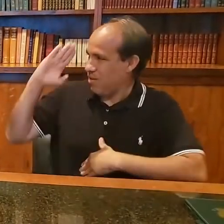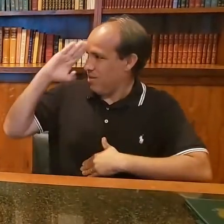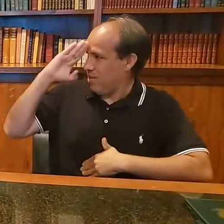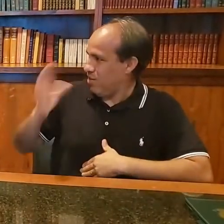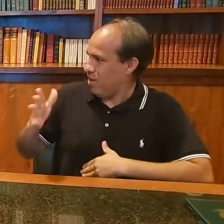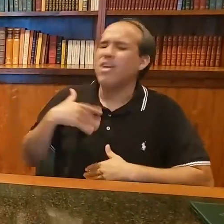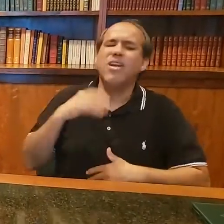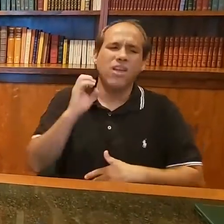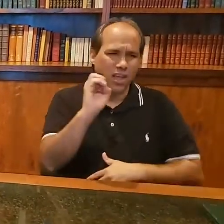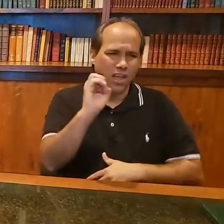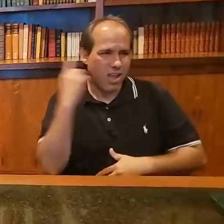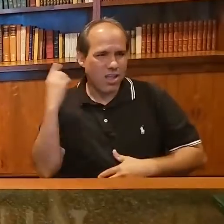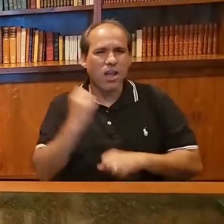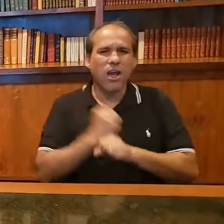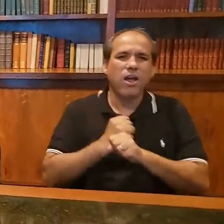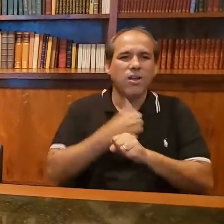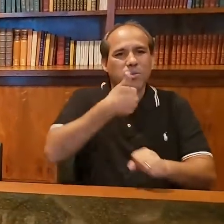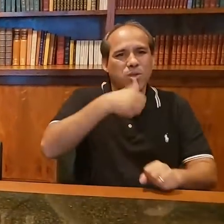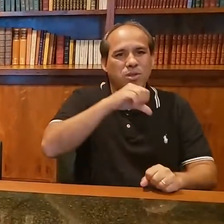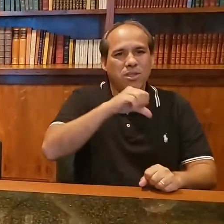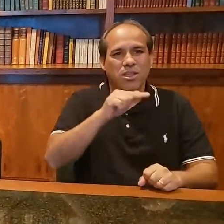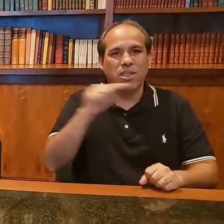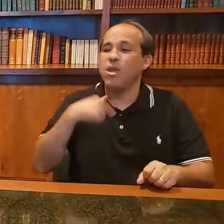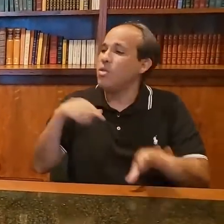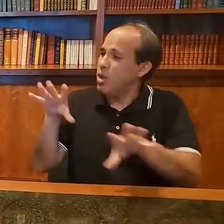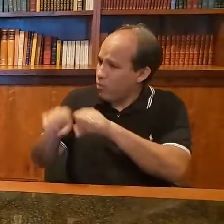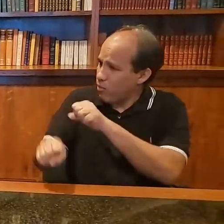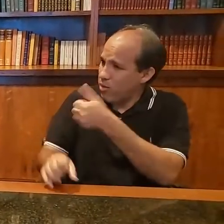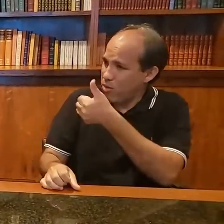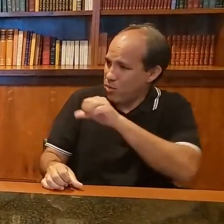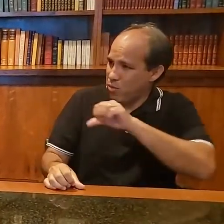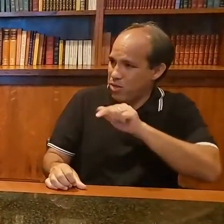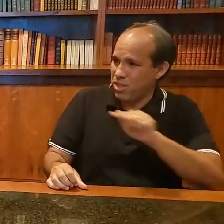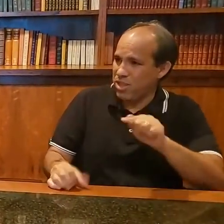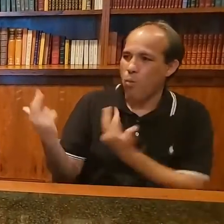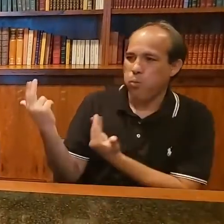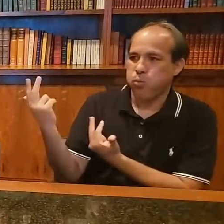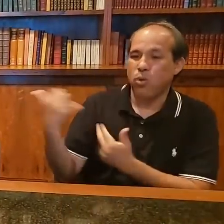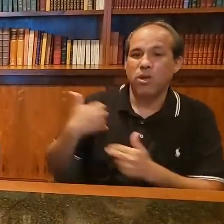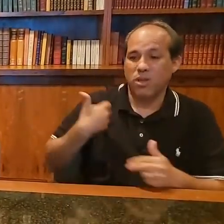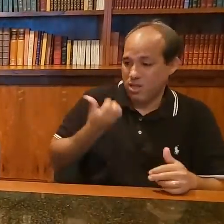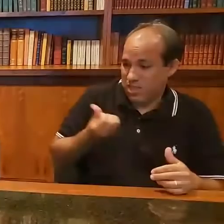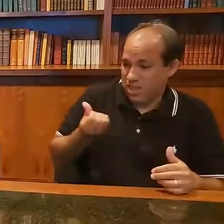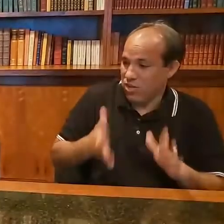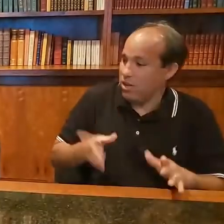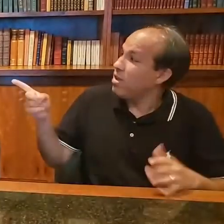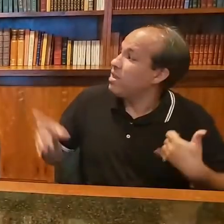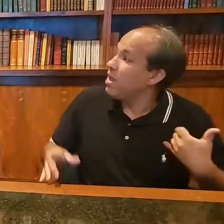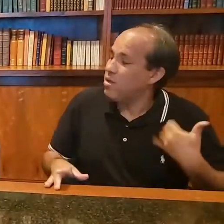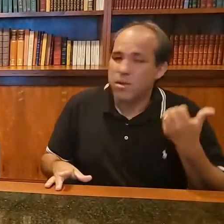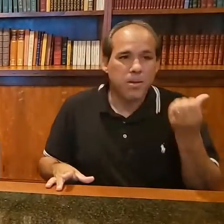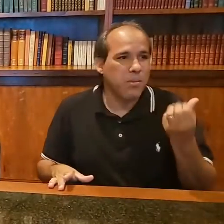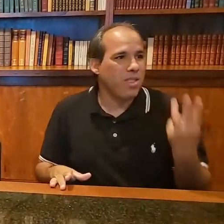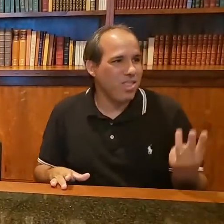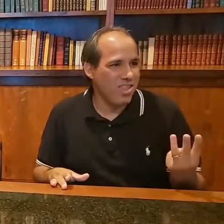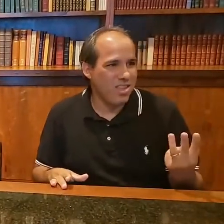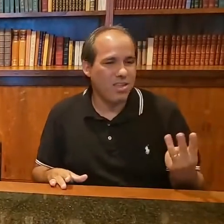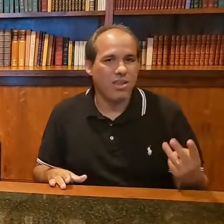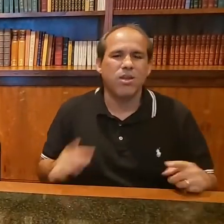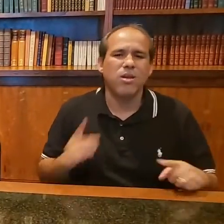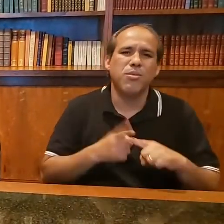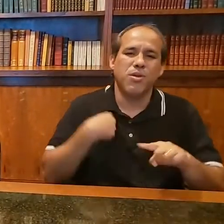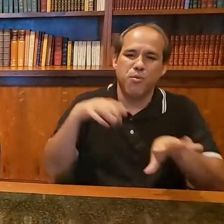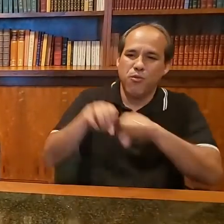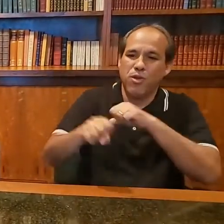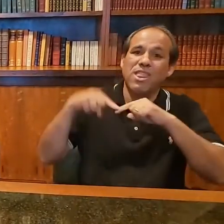você é meu colega de turma, que eu também me formei em 1977. Eu estou com 66 anos. Qual a tua idade, Milton? 63. É porque eu me